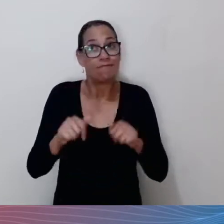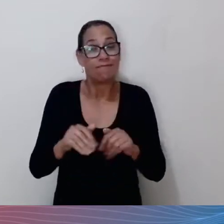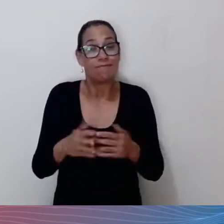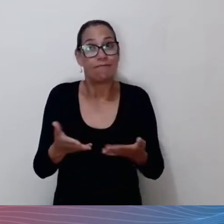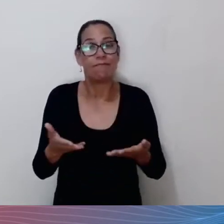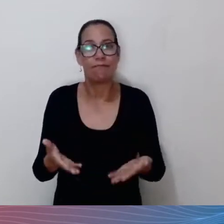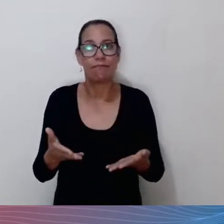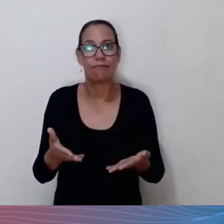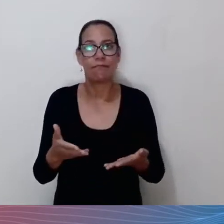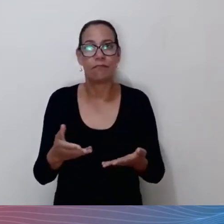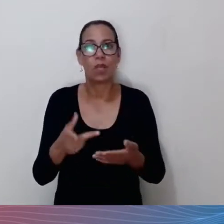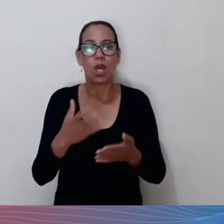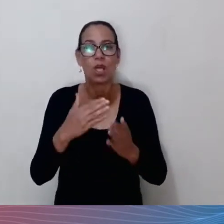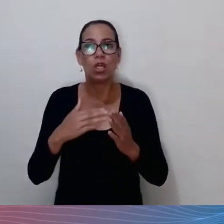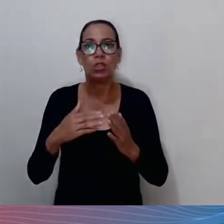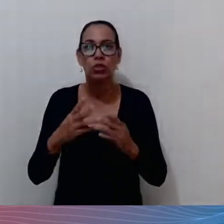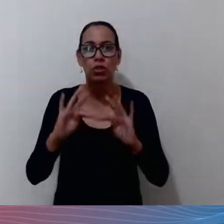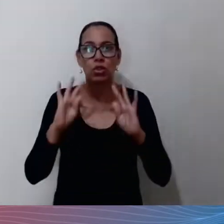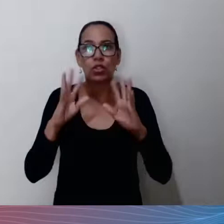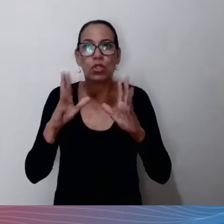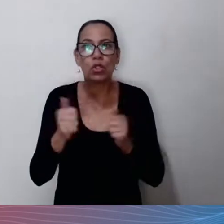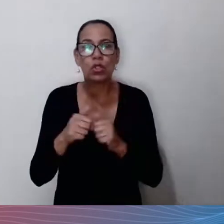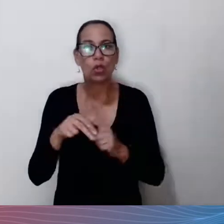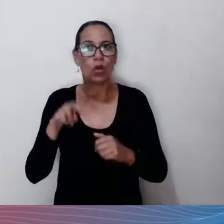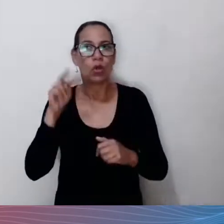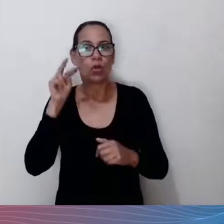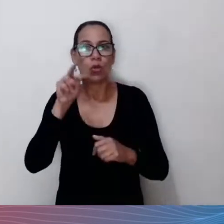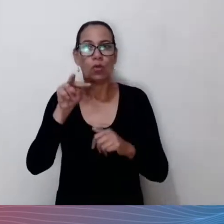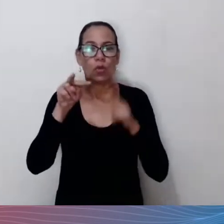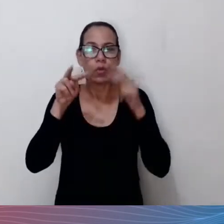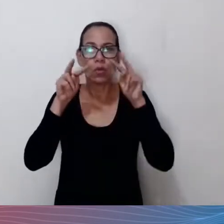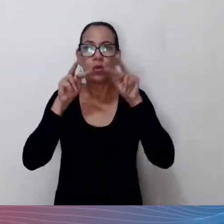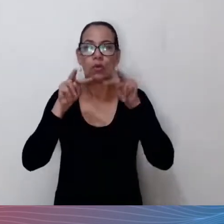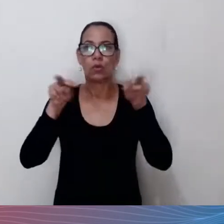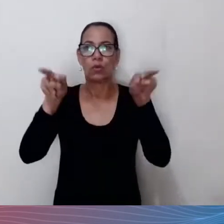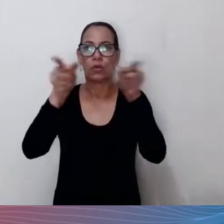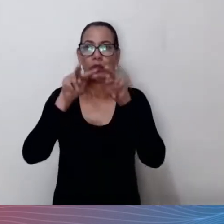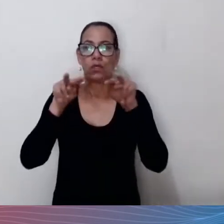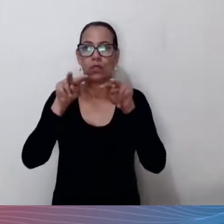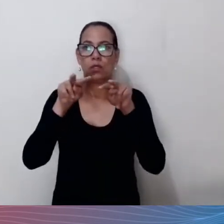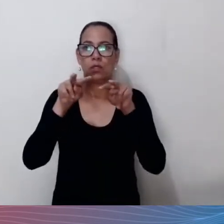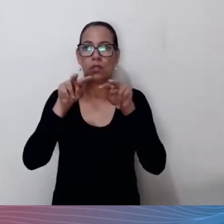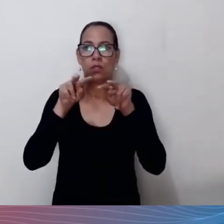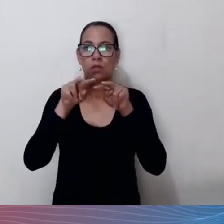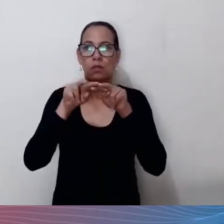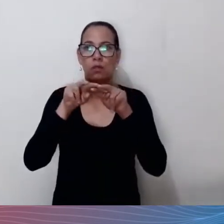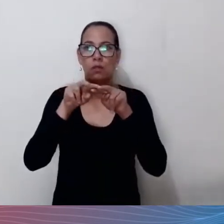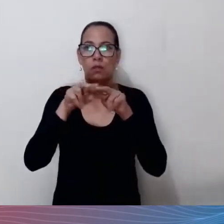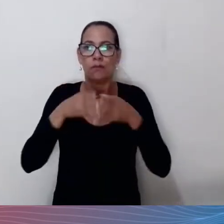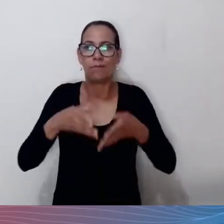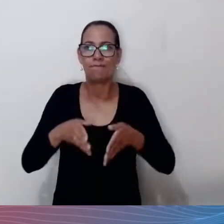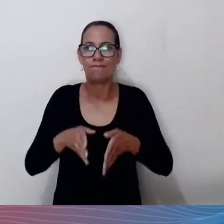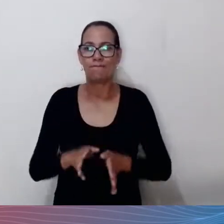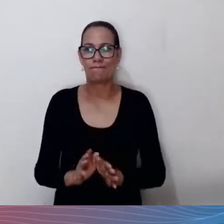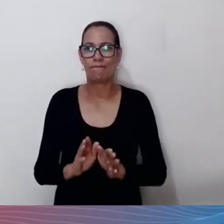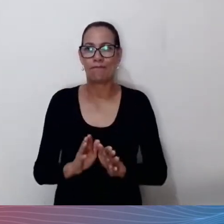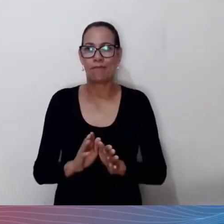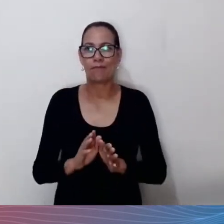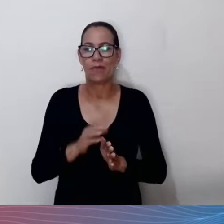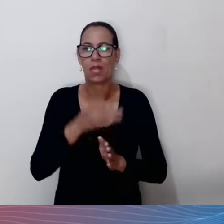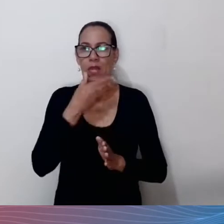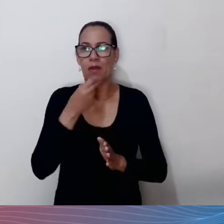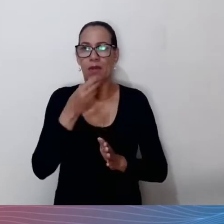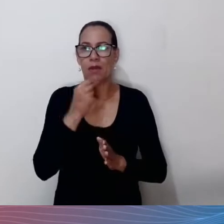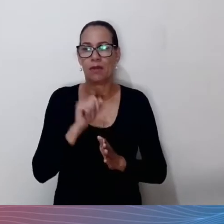um nascido fora de tempo. Porque eu sou o menor dos apóstolos, que mesmo não